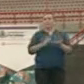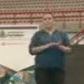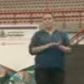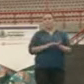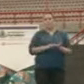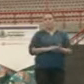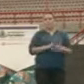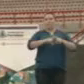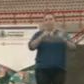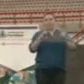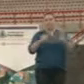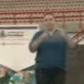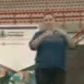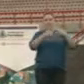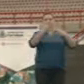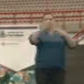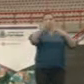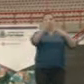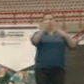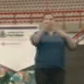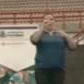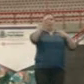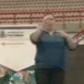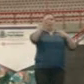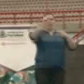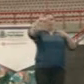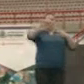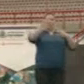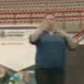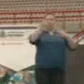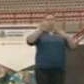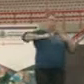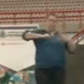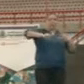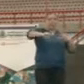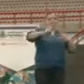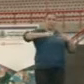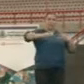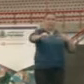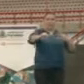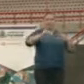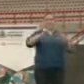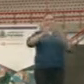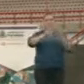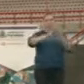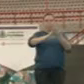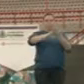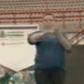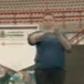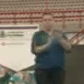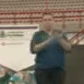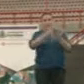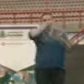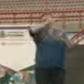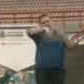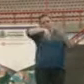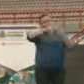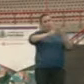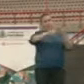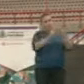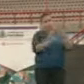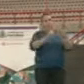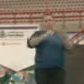calvinismo, ele continua usando 2 sacramentos. Ele também defende a interpretação e a tradução da Bíblia, mas o calvinismo